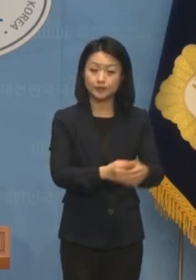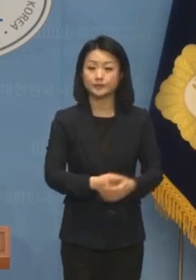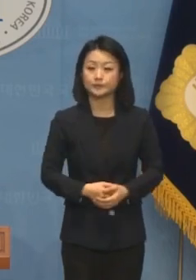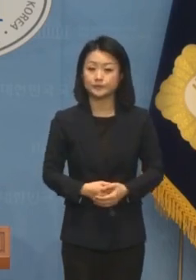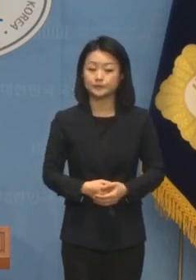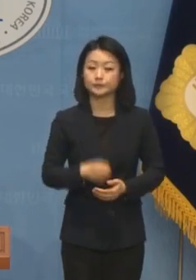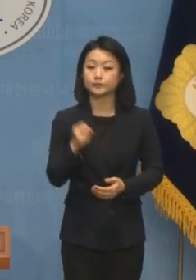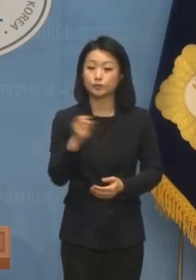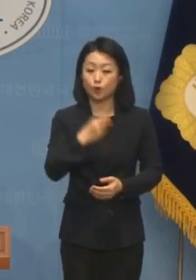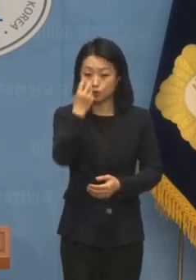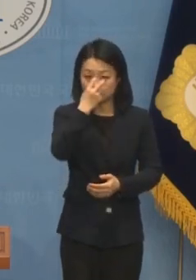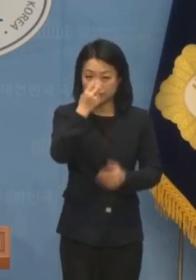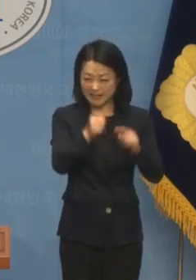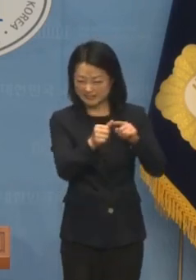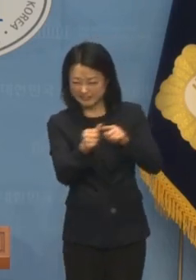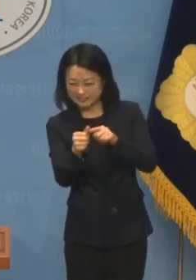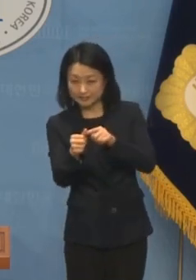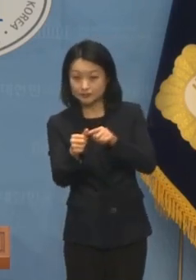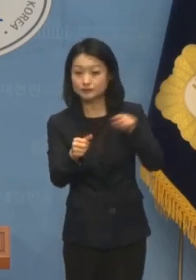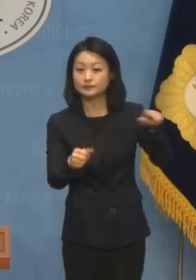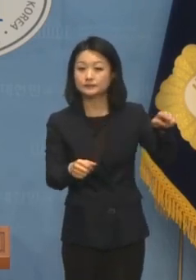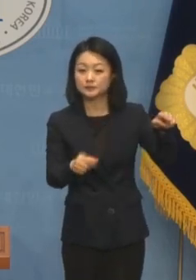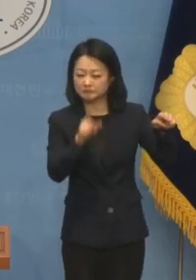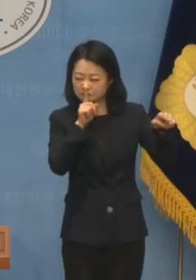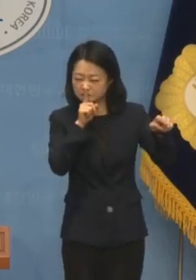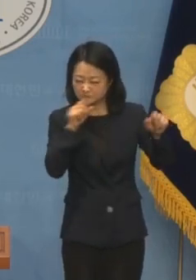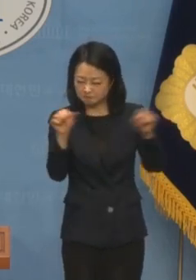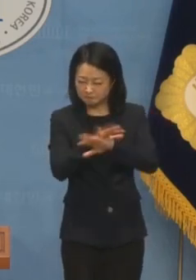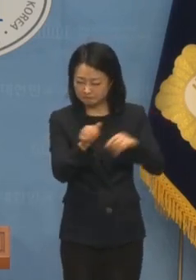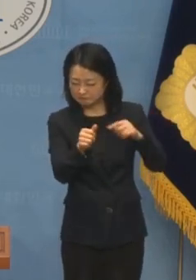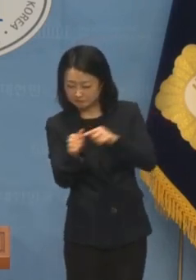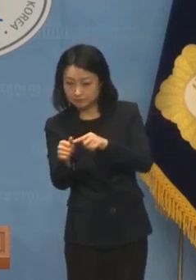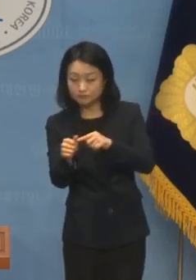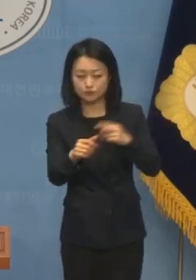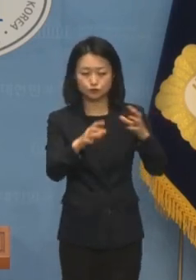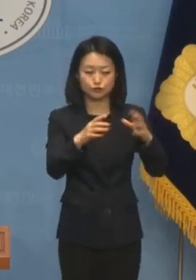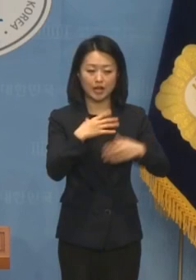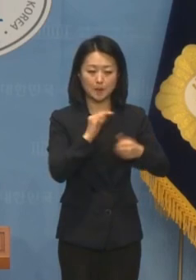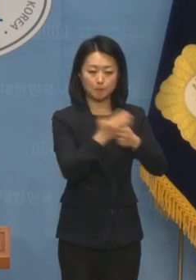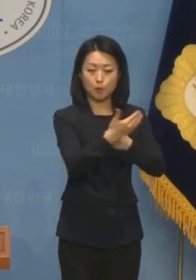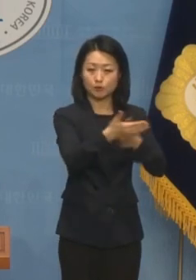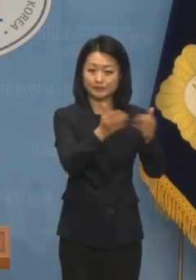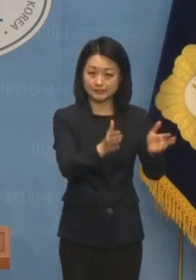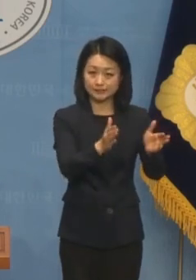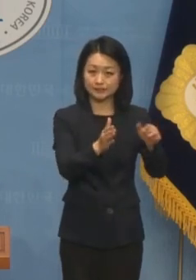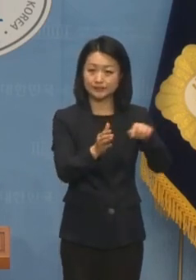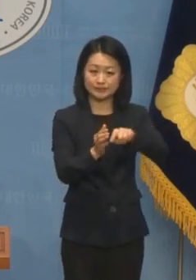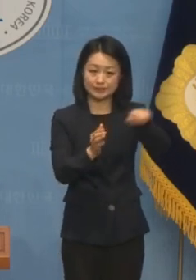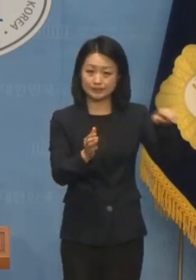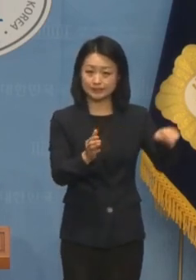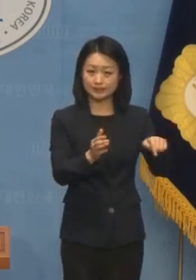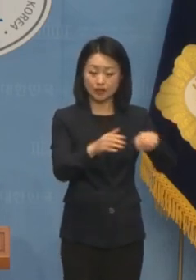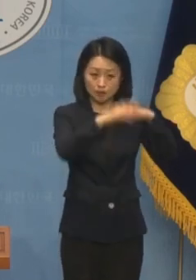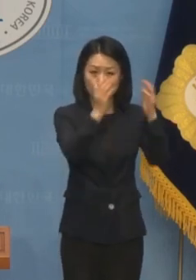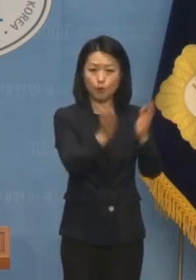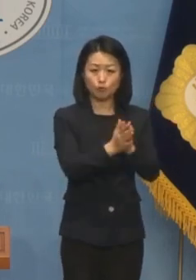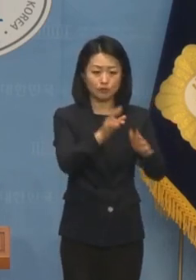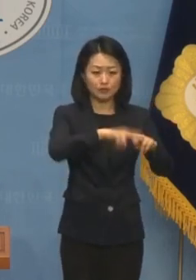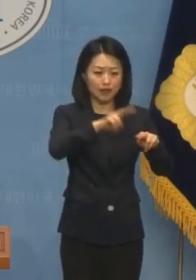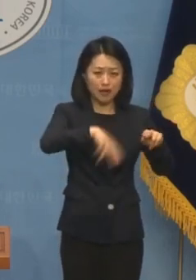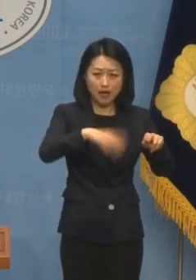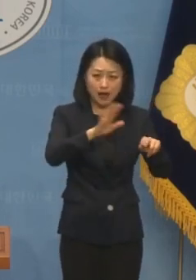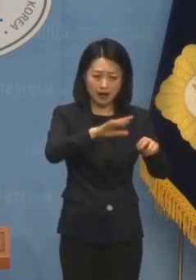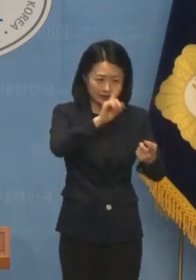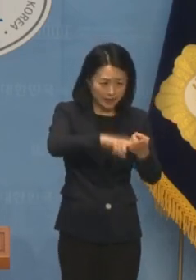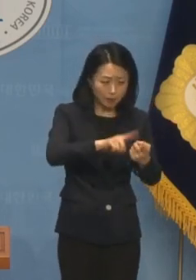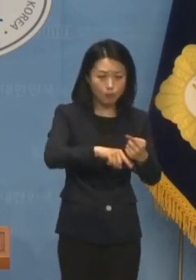더욱이 수사 외압의 핵심으로 지목된 국가안보실을 전부 잔류시켜 대통령의 진상규명 의지를 묻지